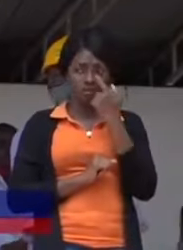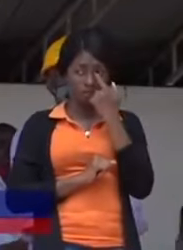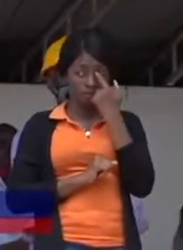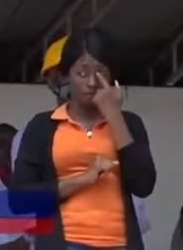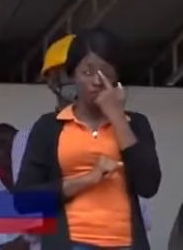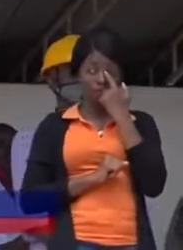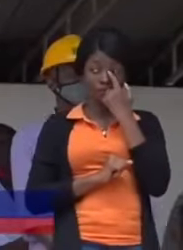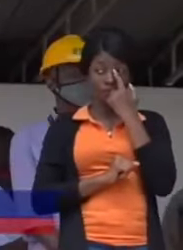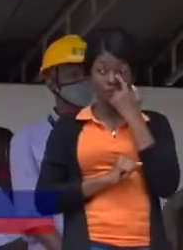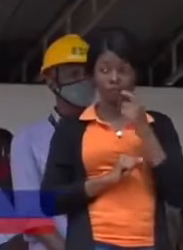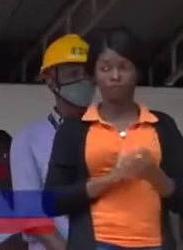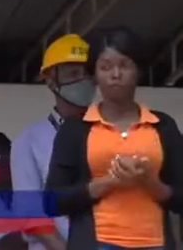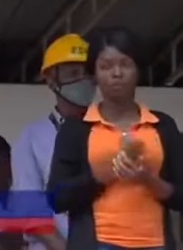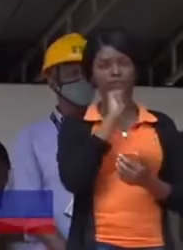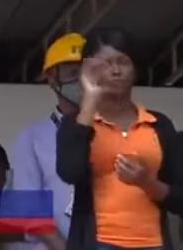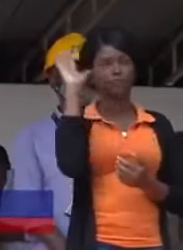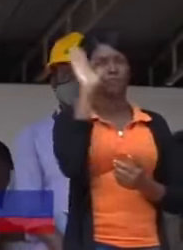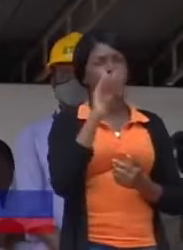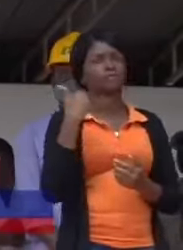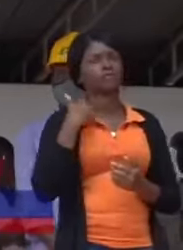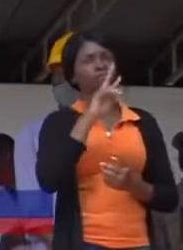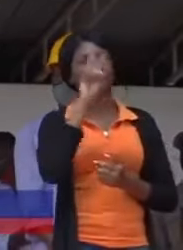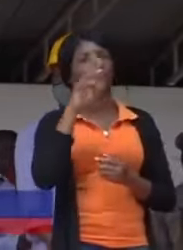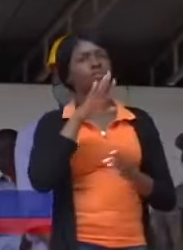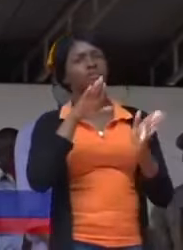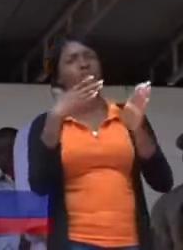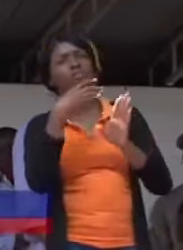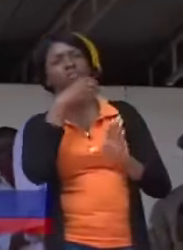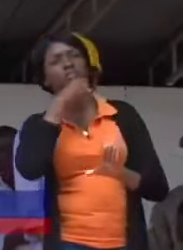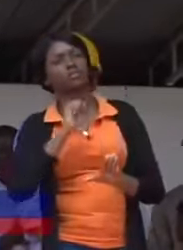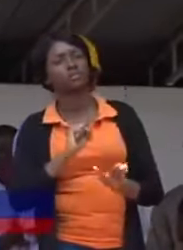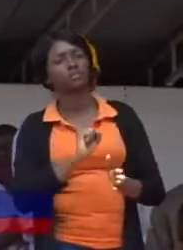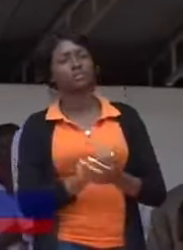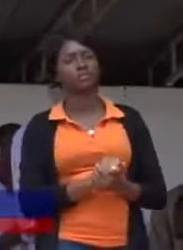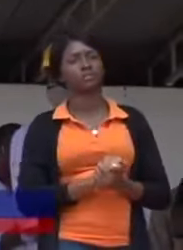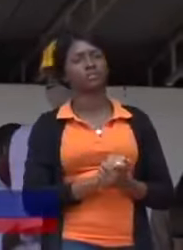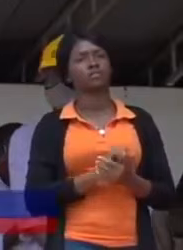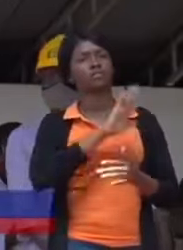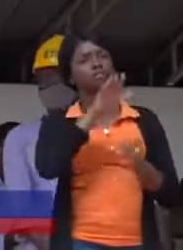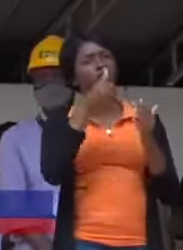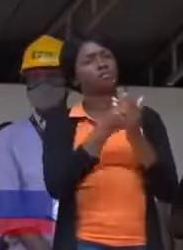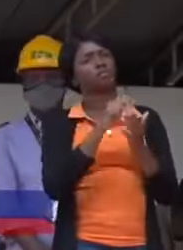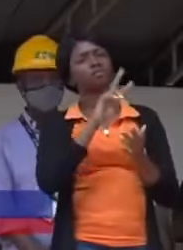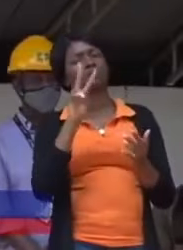J'aime garçon, à vous, dis-moi. Pas j'aime bandit mourir grand moun. Non, ça veut dire